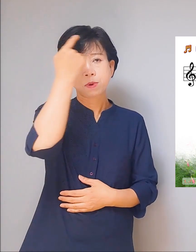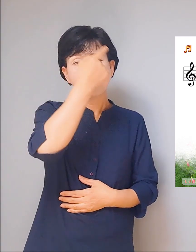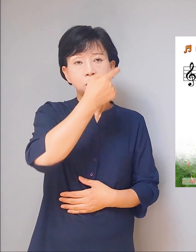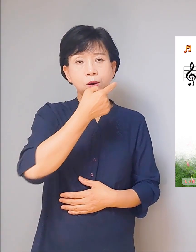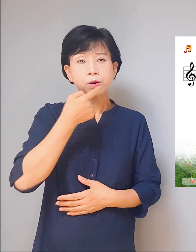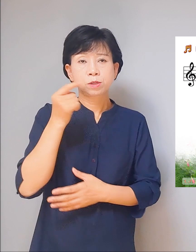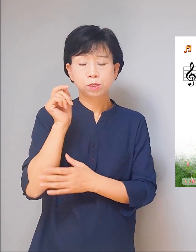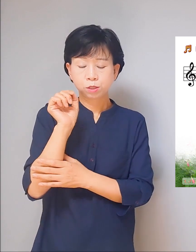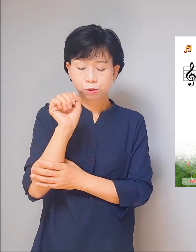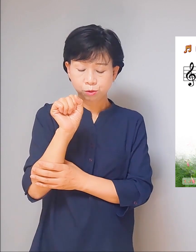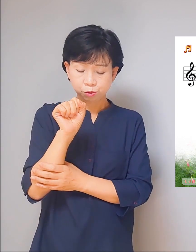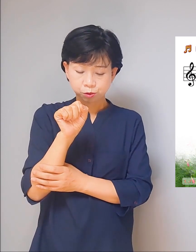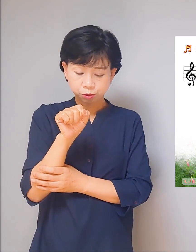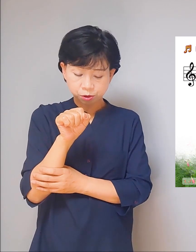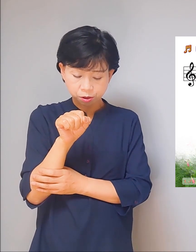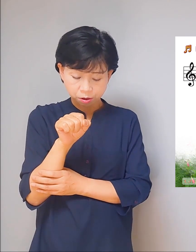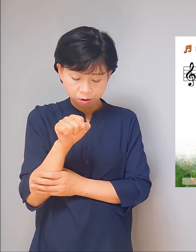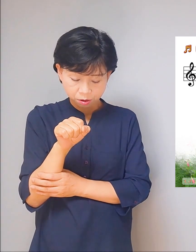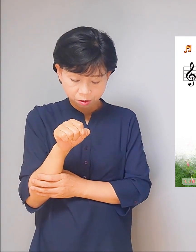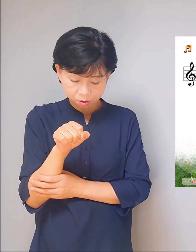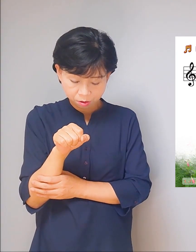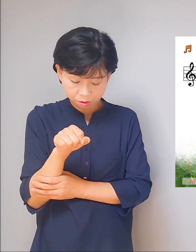고요히 머리